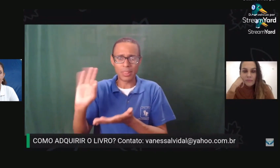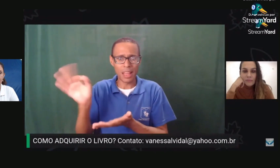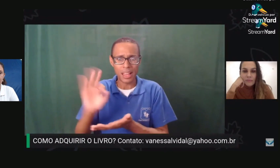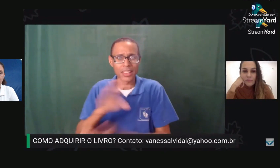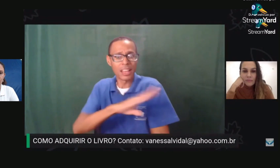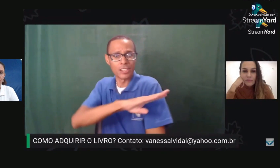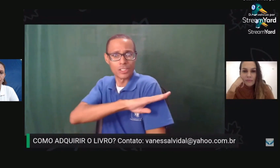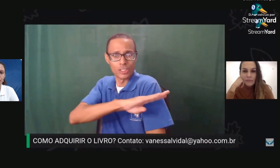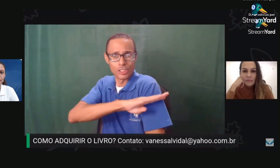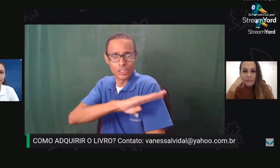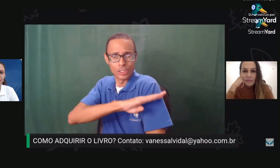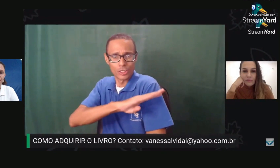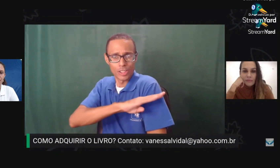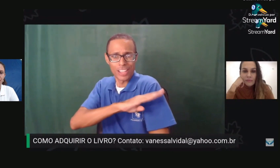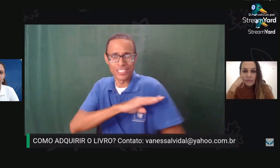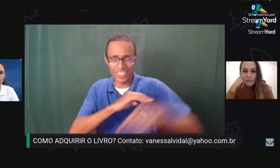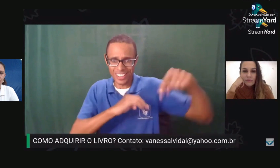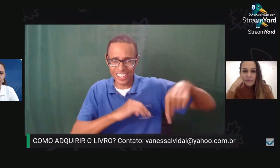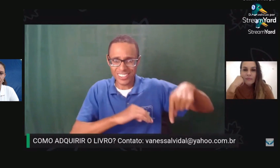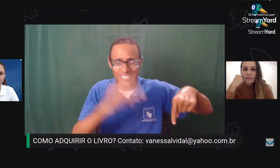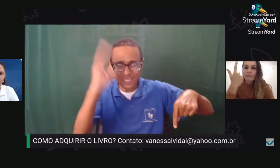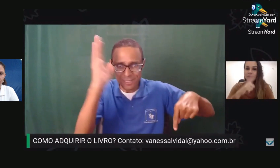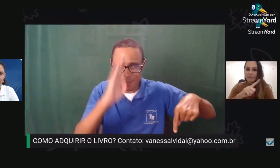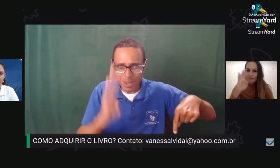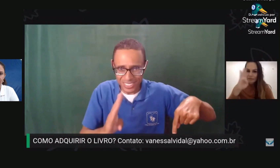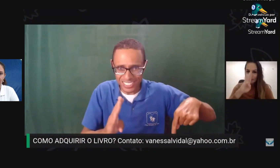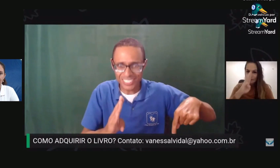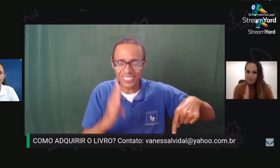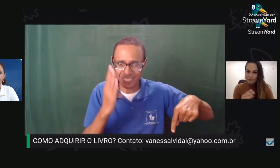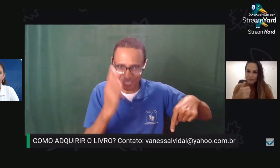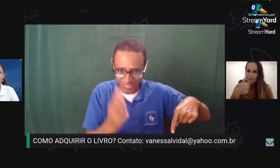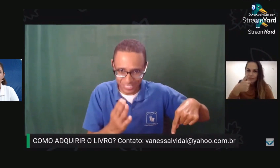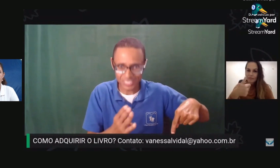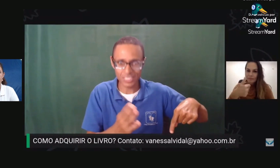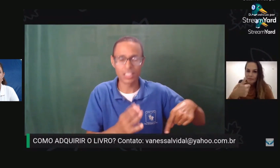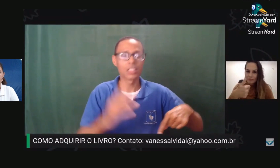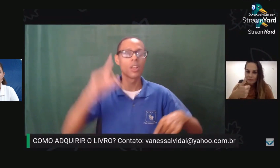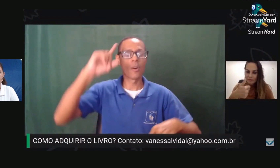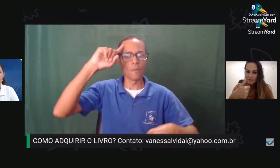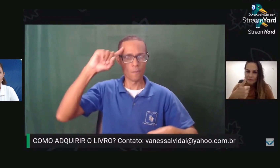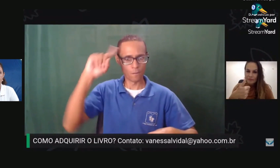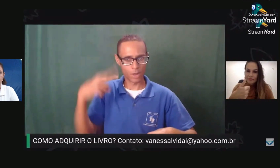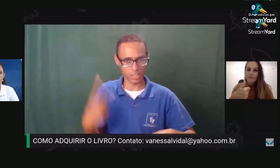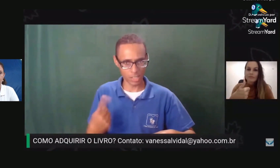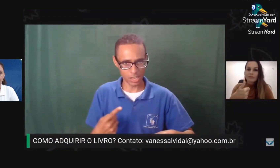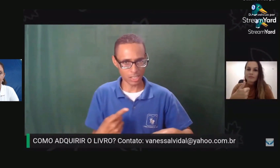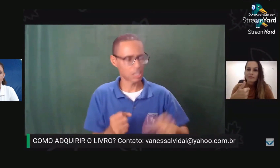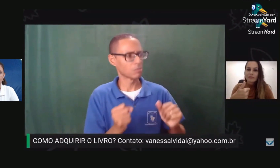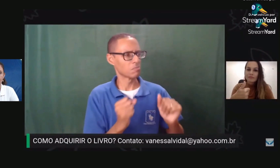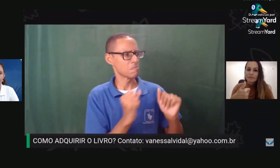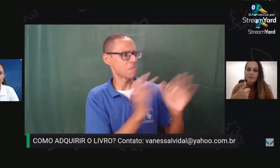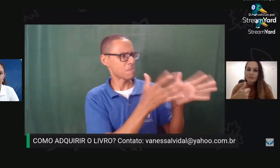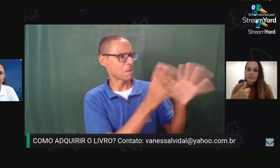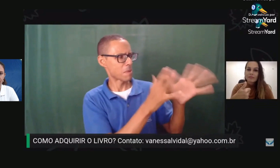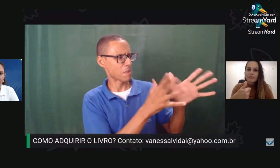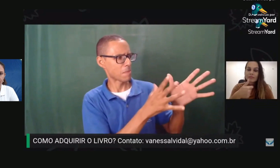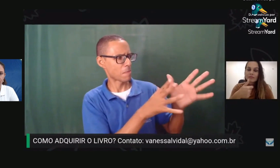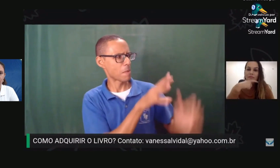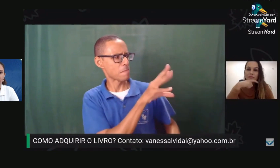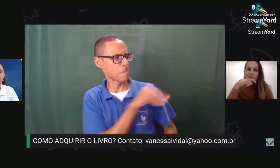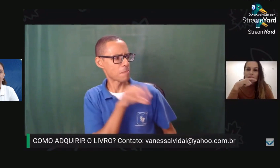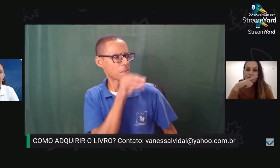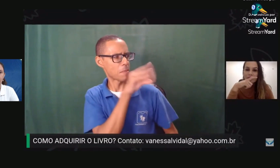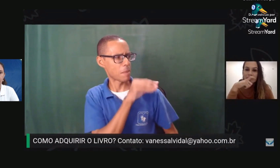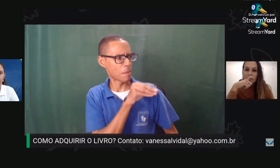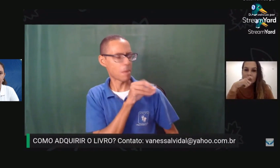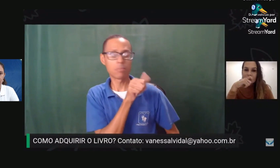não tinha intérprete para fazer a tradução. E aqui no Brasil, né, você mostrou sobre a Judete, a